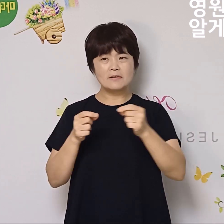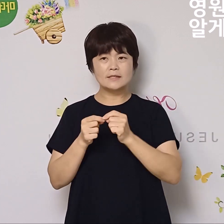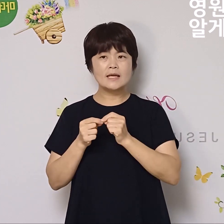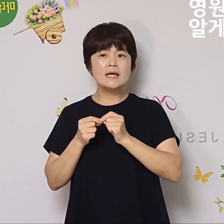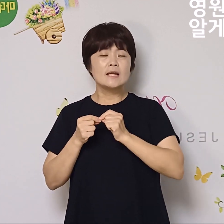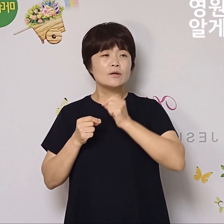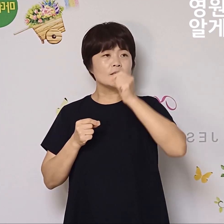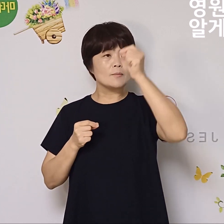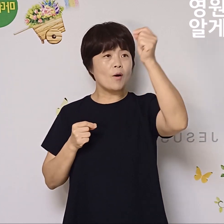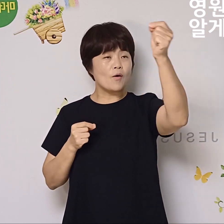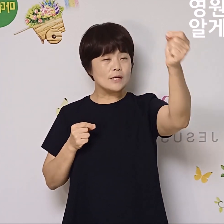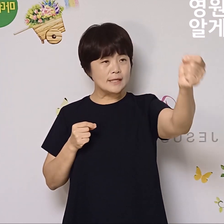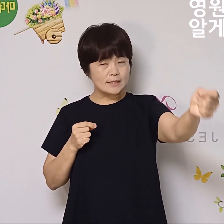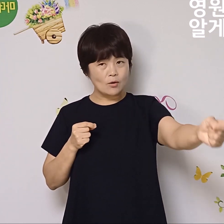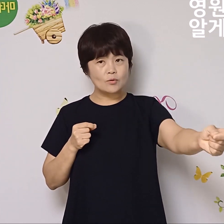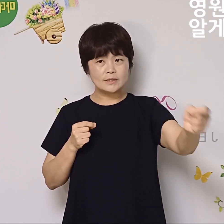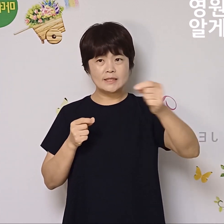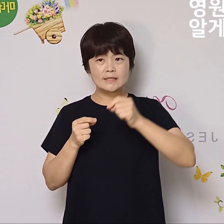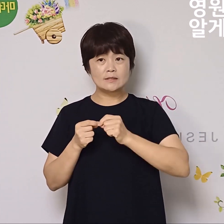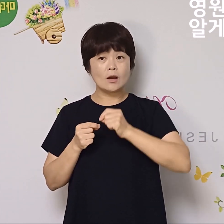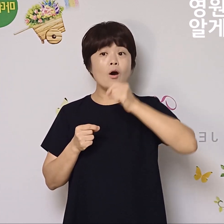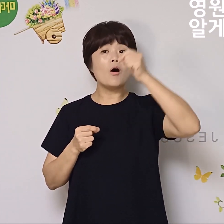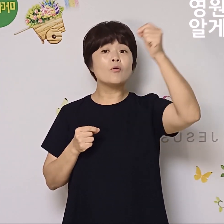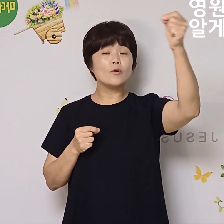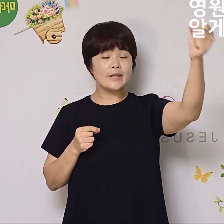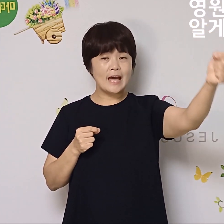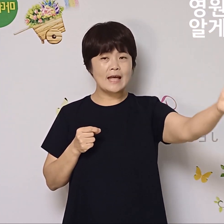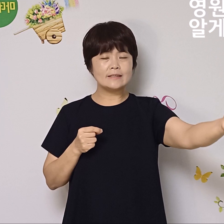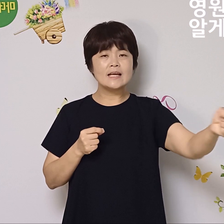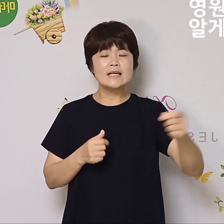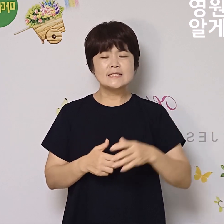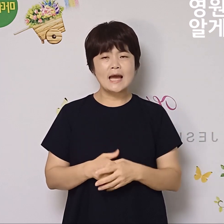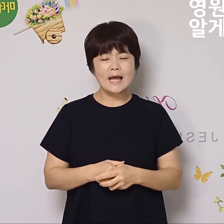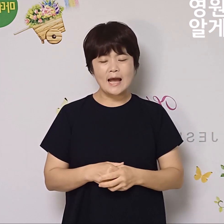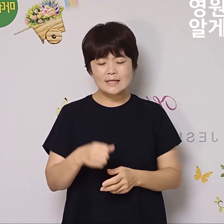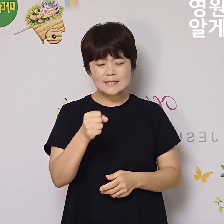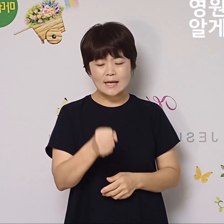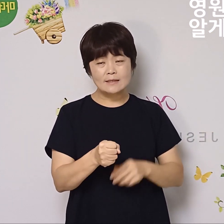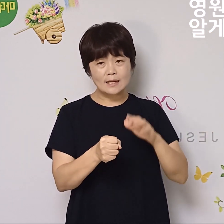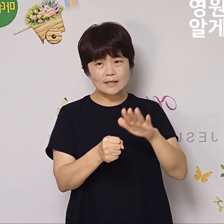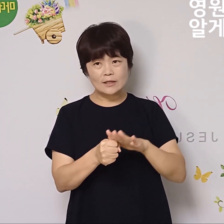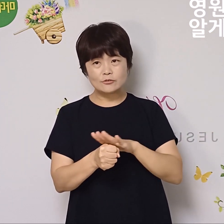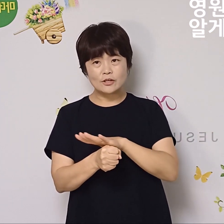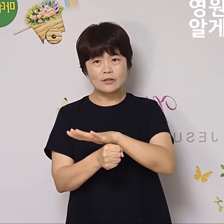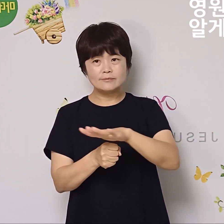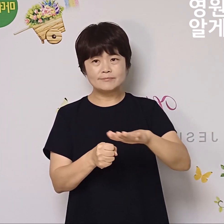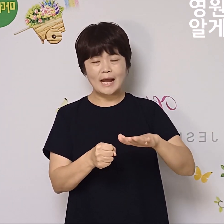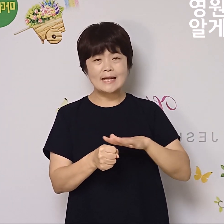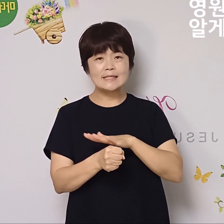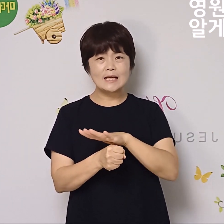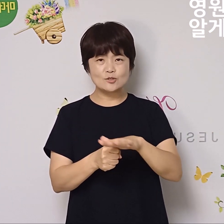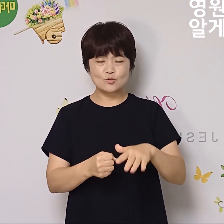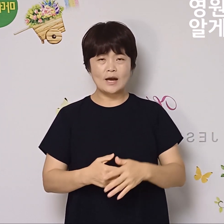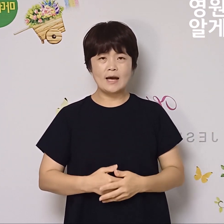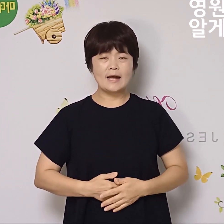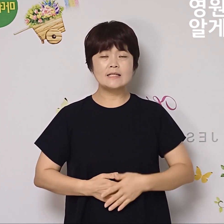근데 이렇게 멀리 영원한 사랑은 아까 했고요.